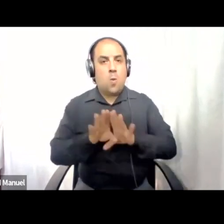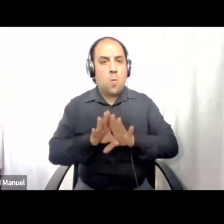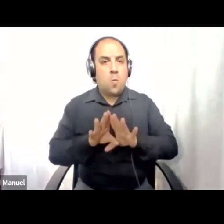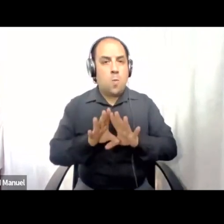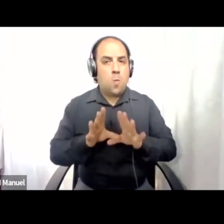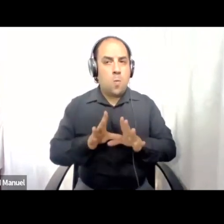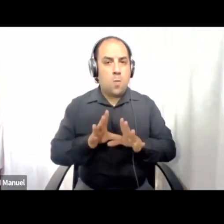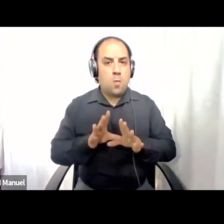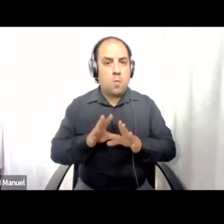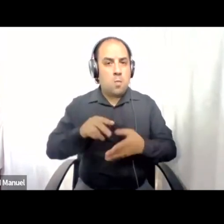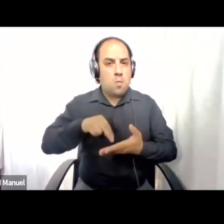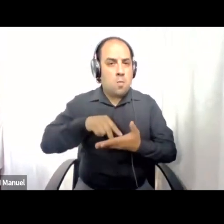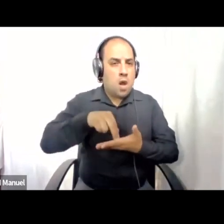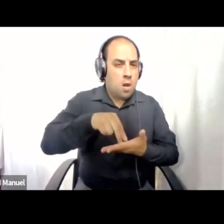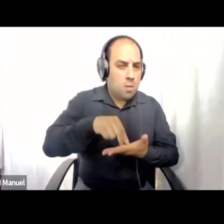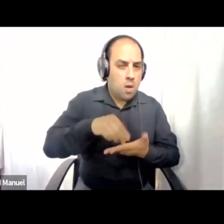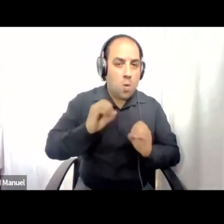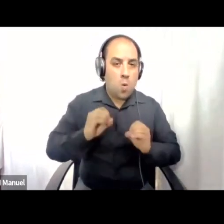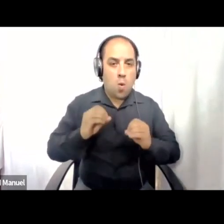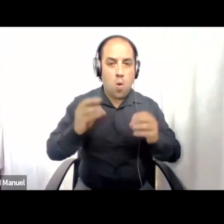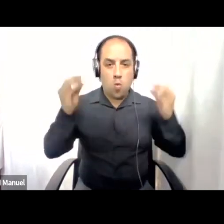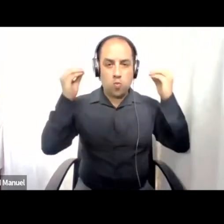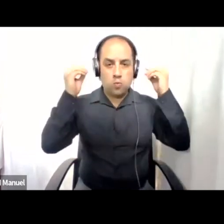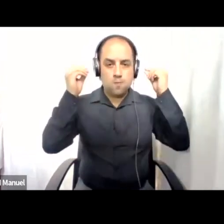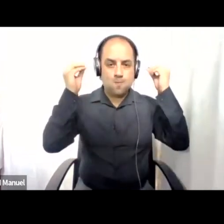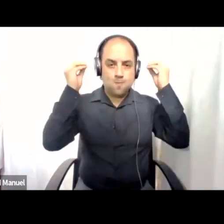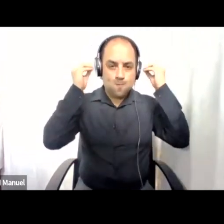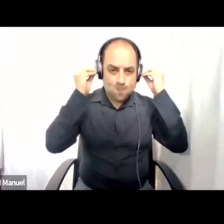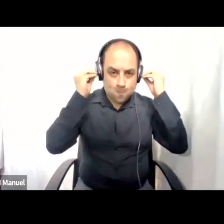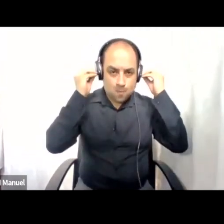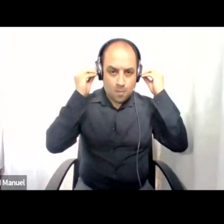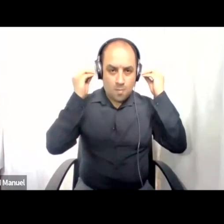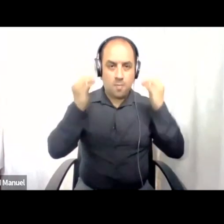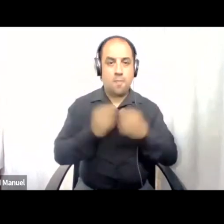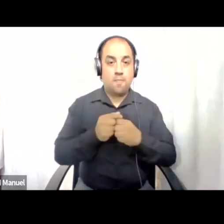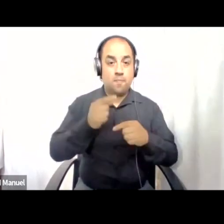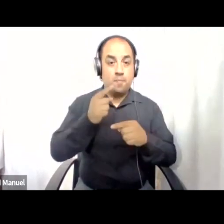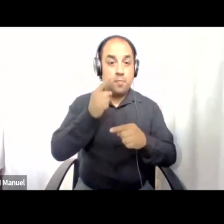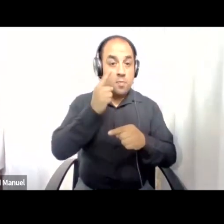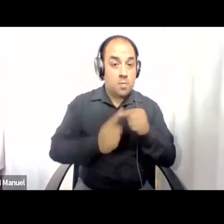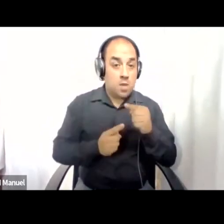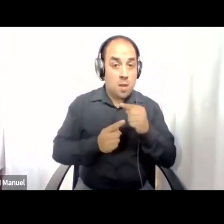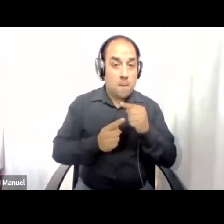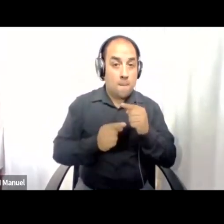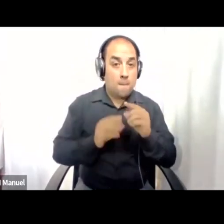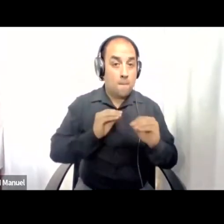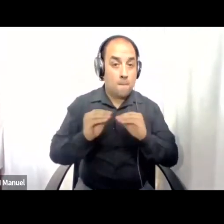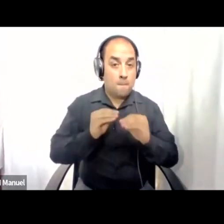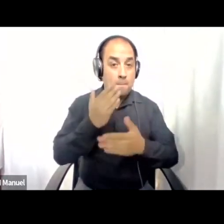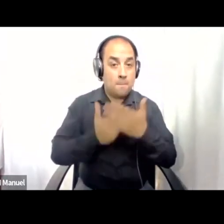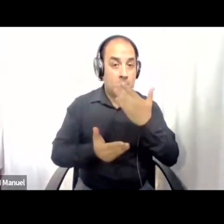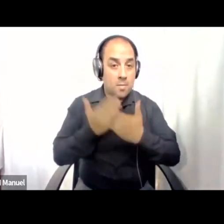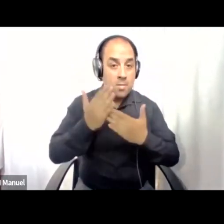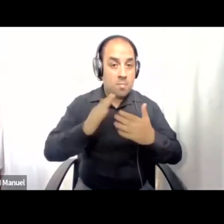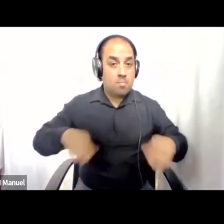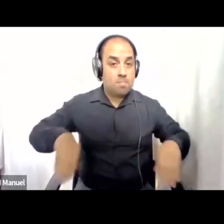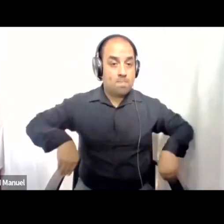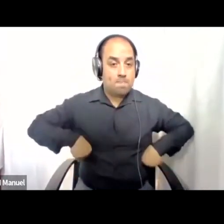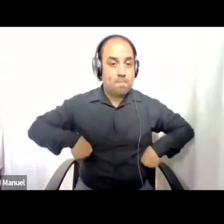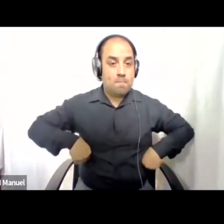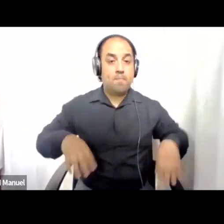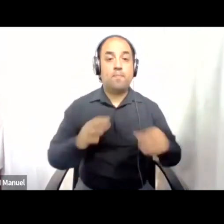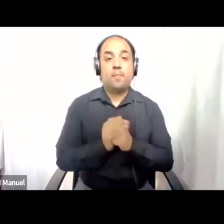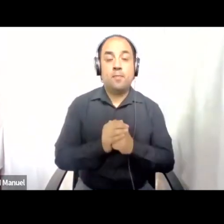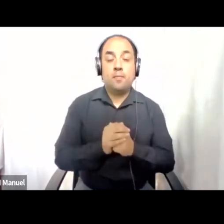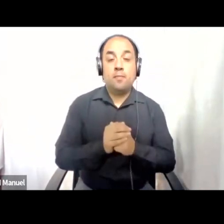los oídos, te inmovilizan las manos. Y todo esto hace que quien